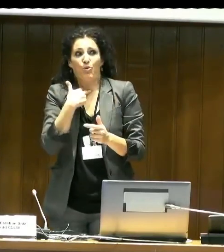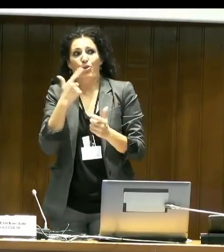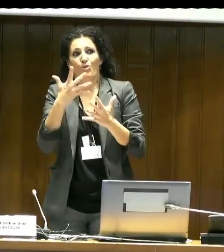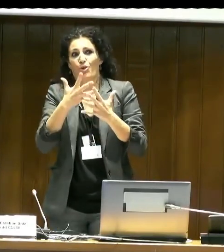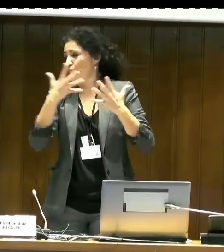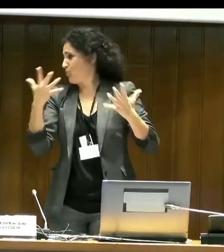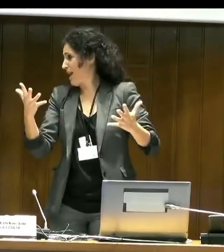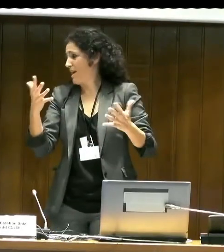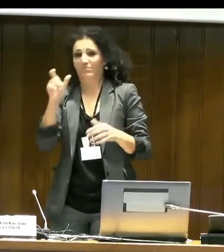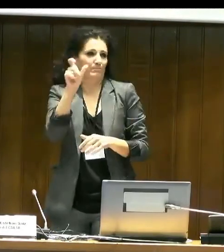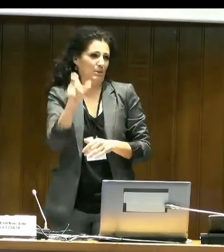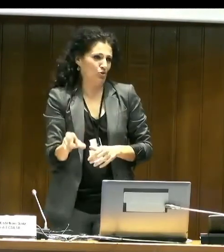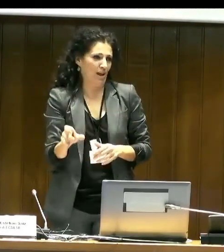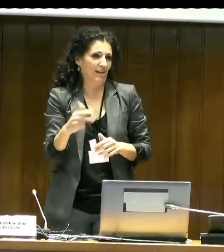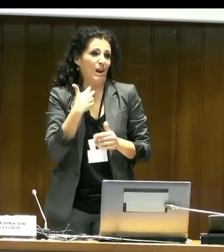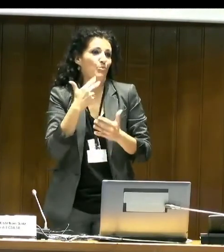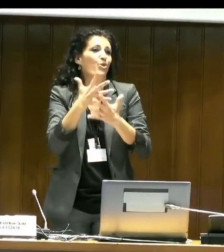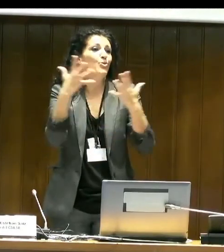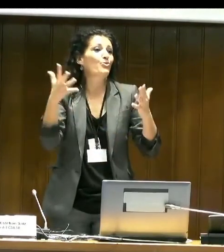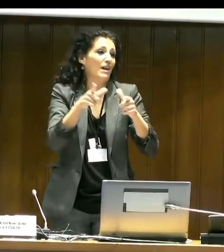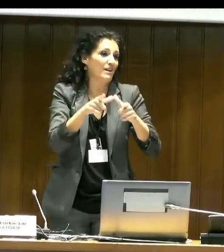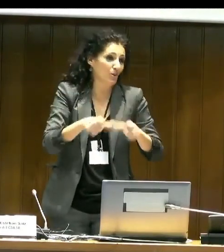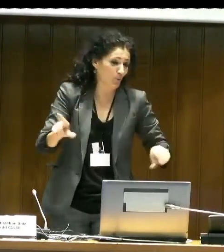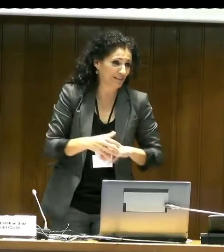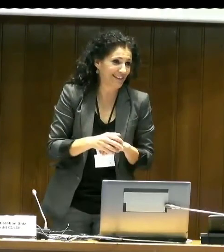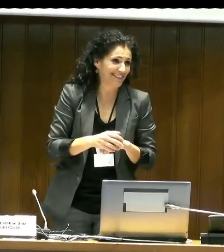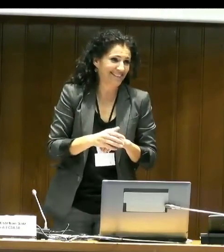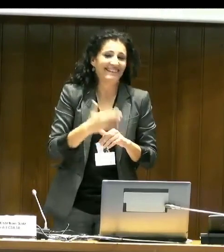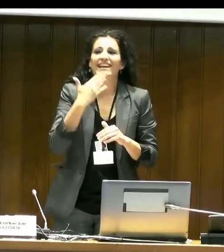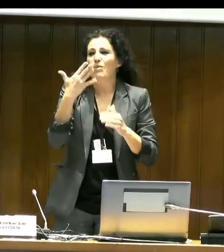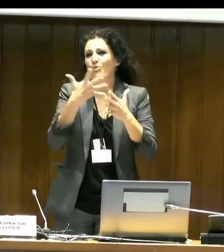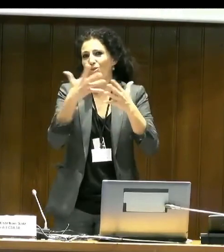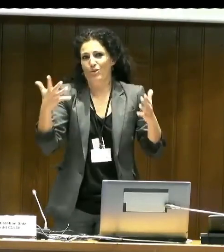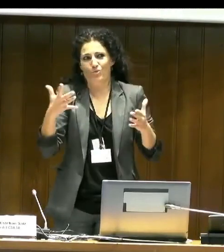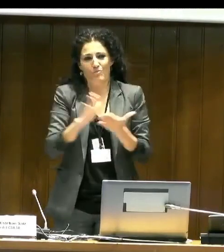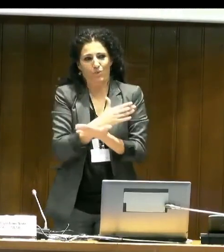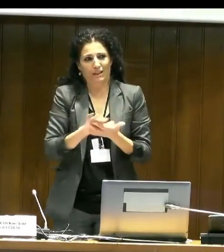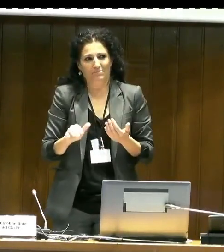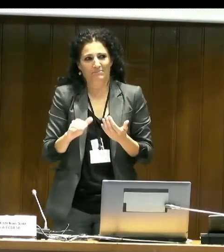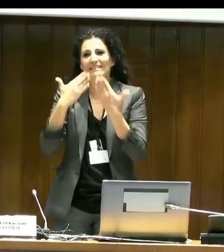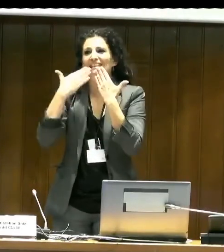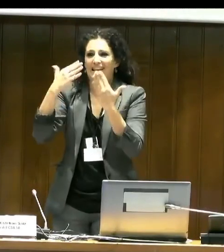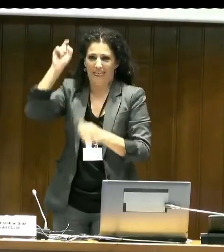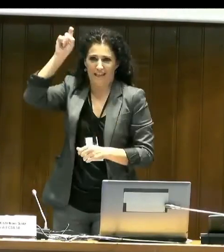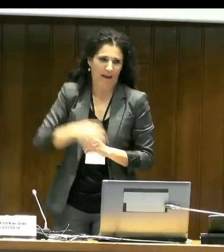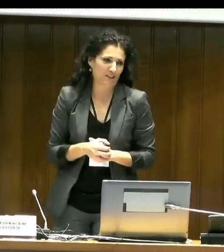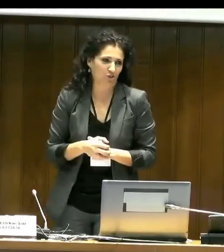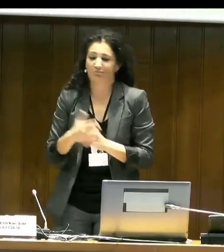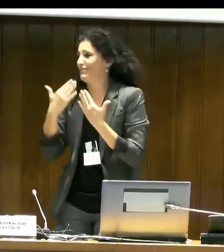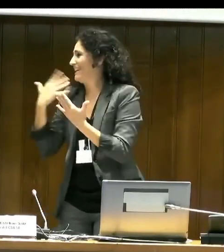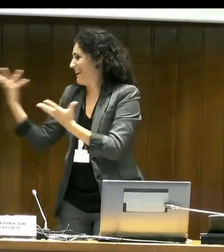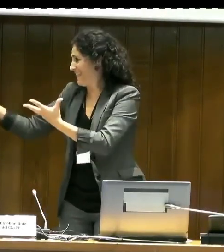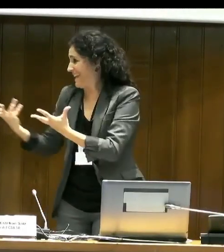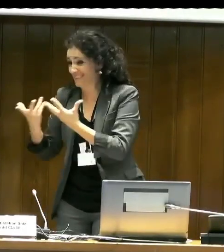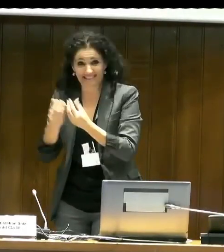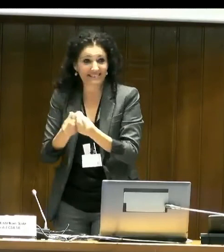dado a conocer y transmitido a generaciones futuras, la voz de una gran persona, de un gran poeta, de